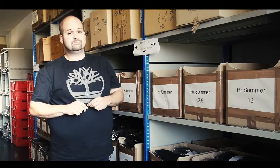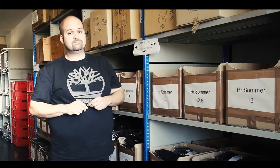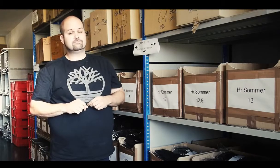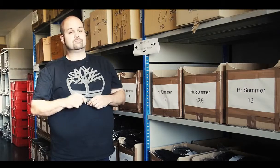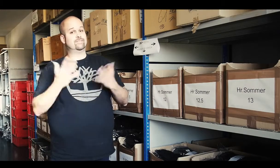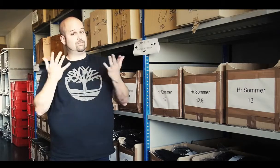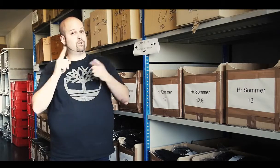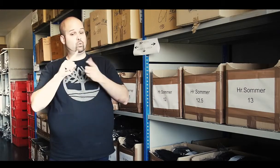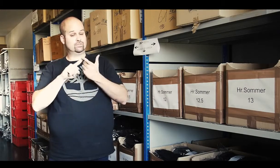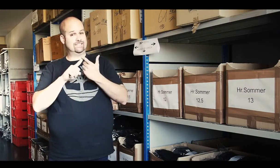Kommunikation mit Hörenden.